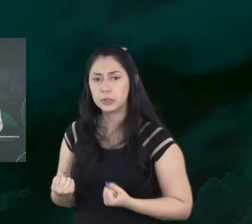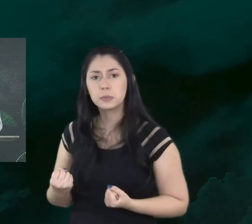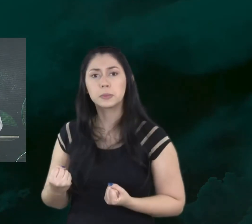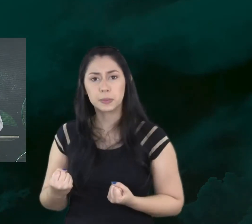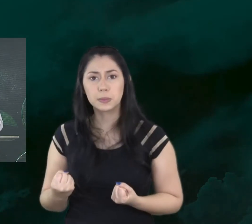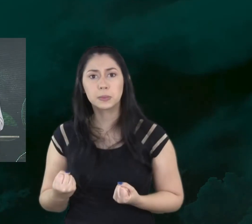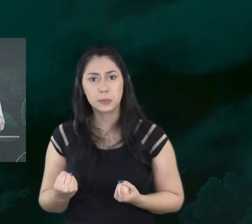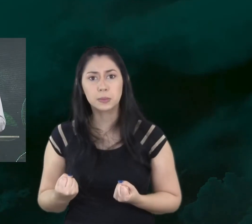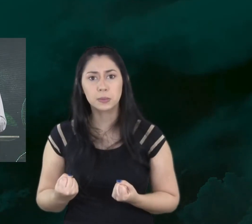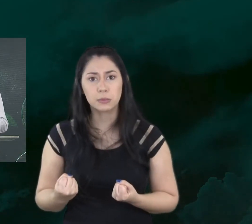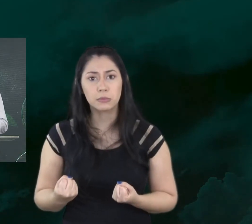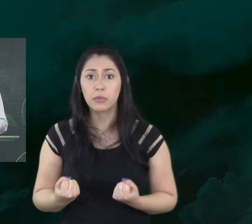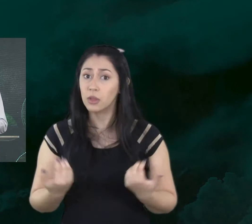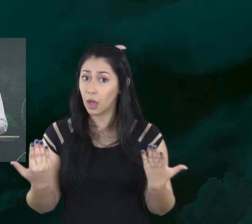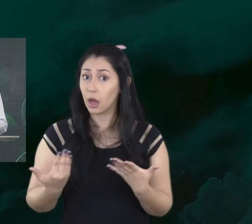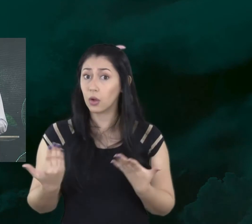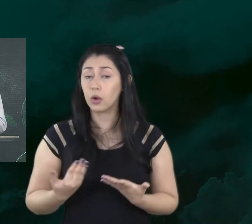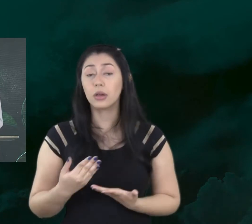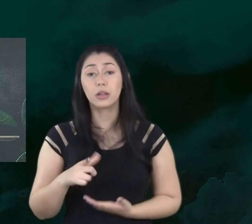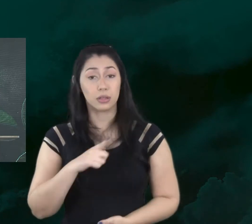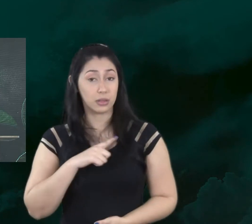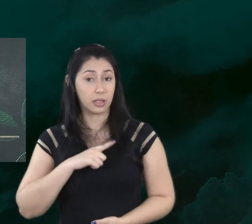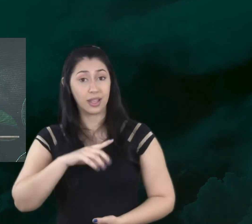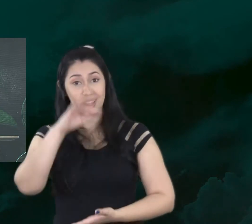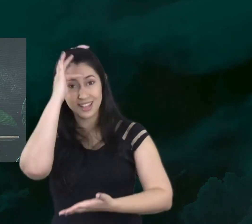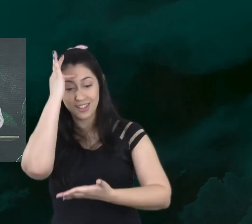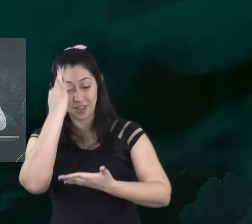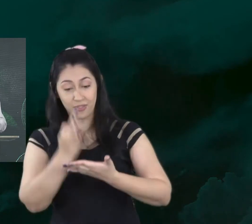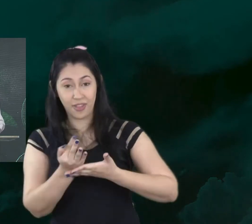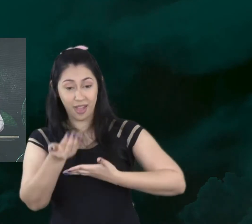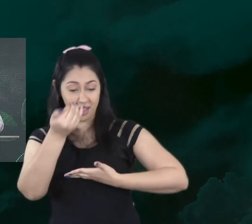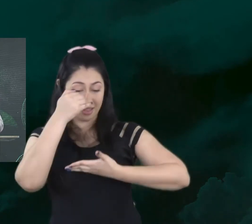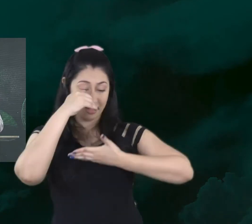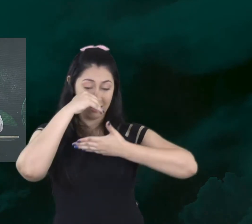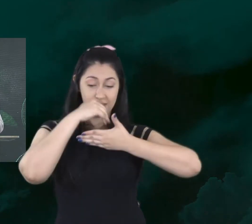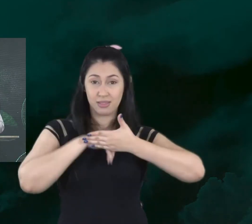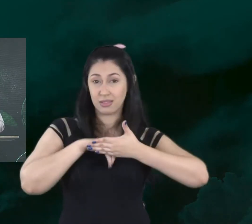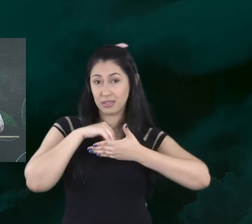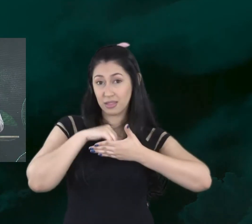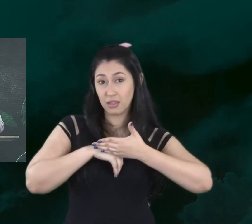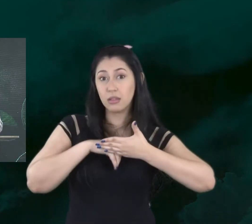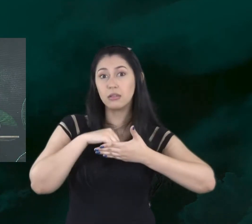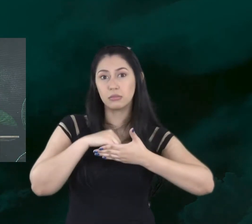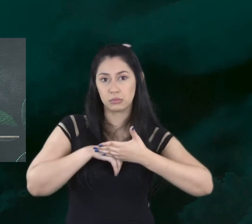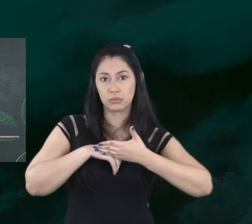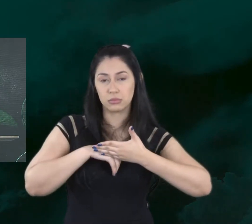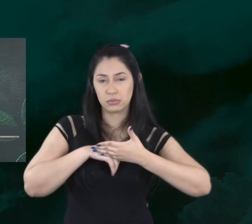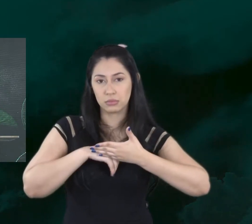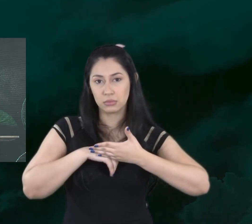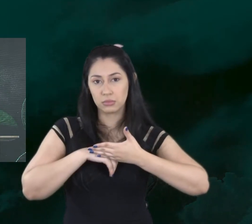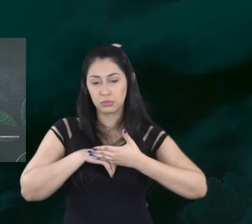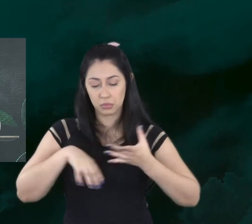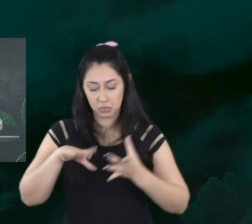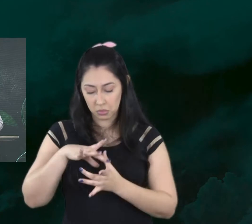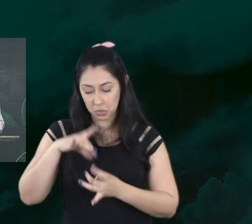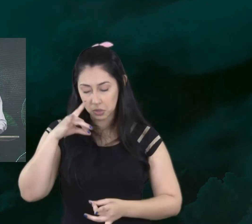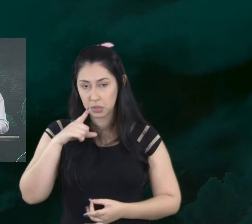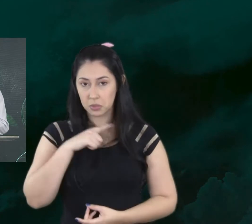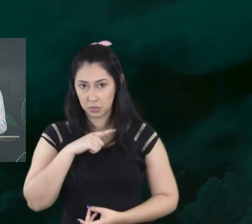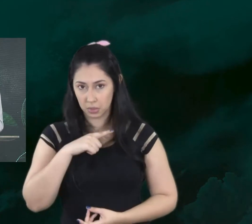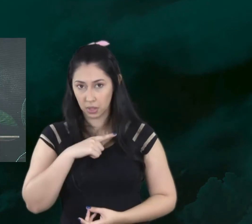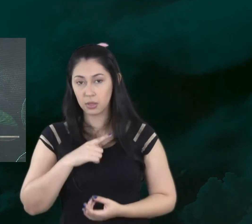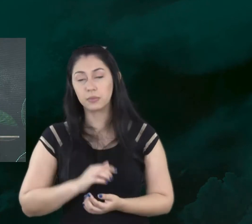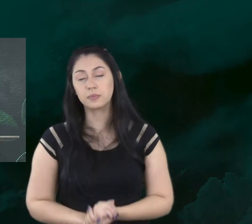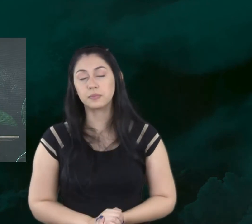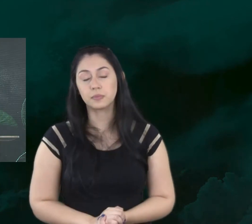E você agora tem um elemento de Deus depositado dentro de você, no seu espírito. Muito bem.